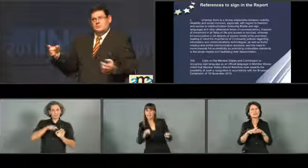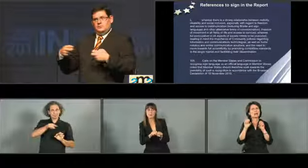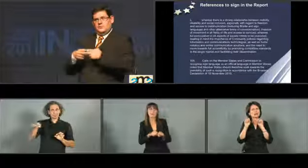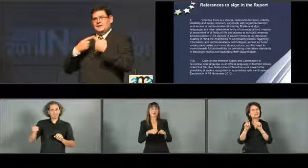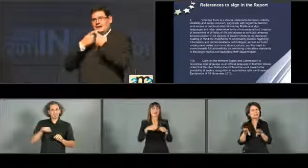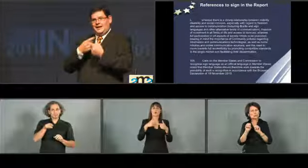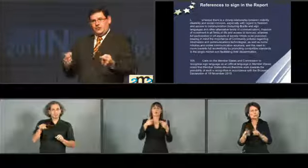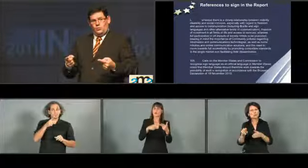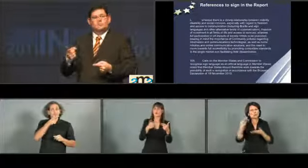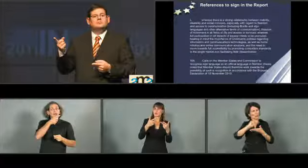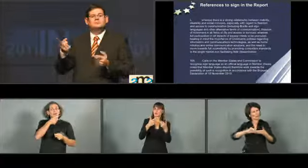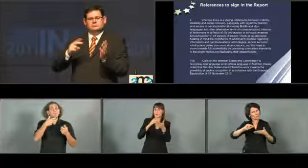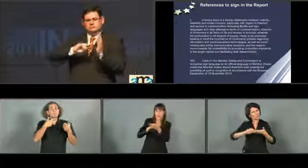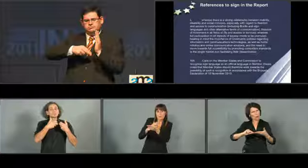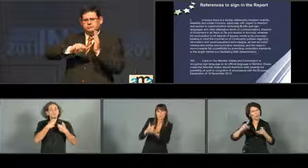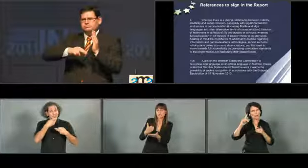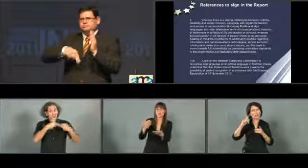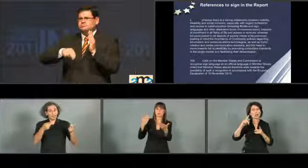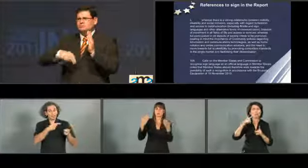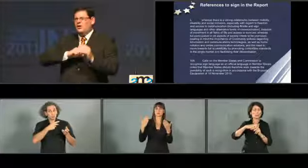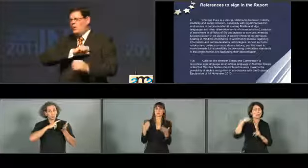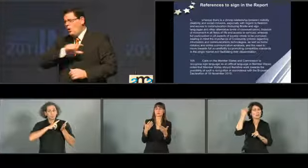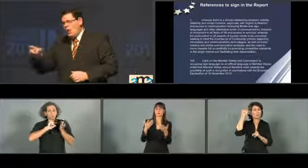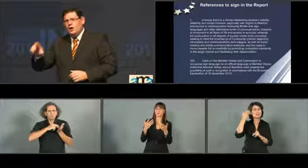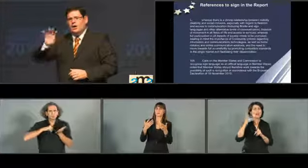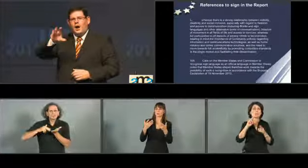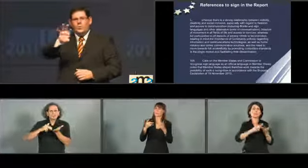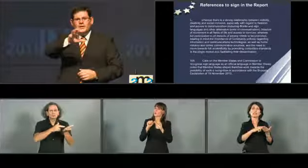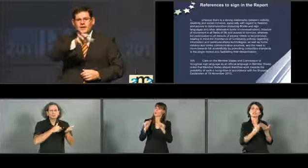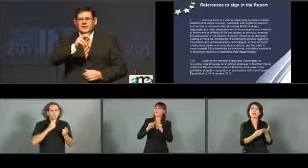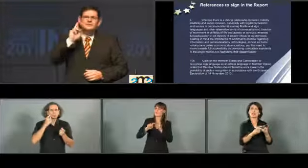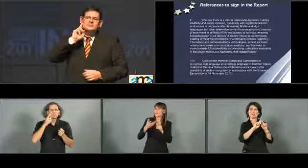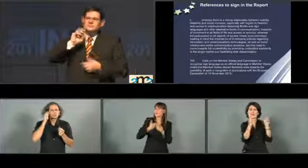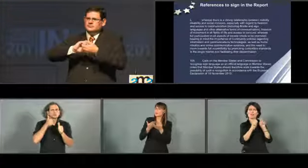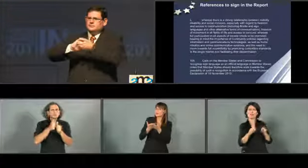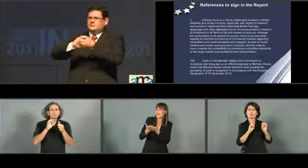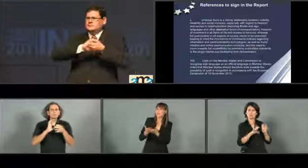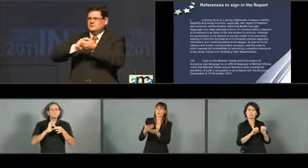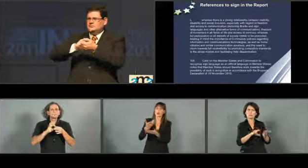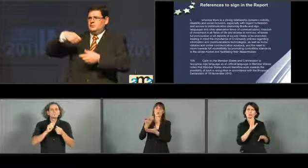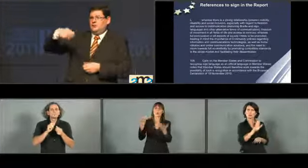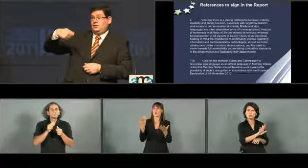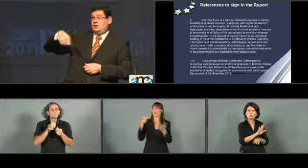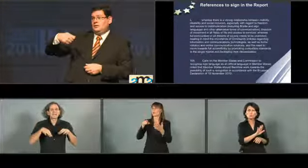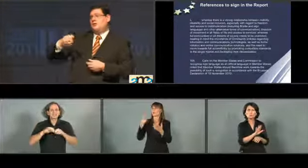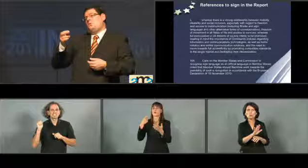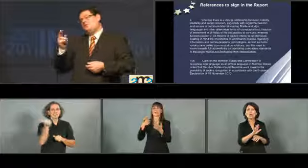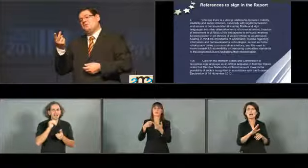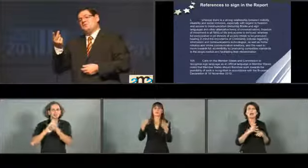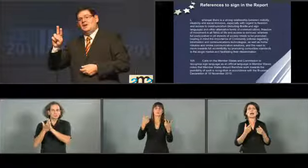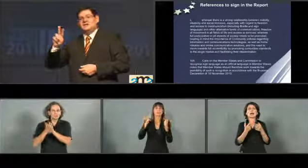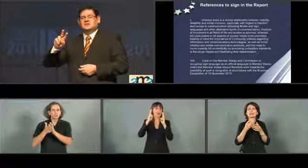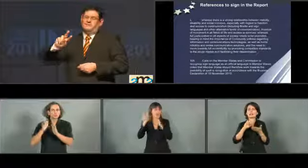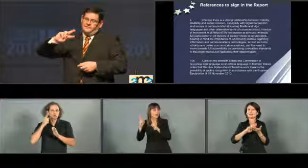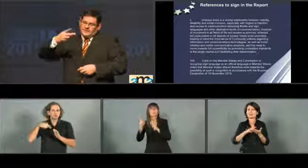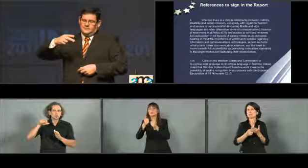de l'éducation. Ce sont des points réellement à prendre en compte. Et dans la déclaration, on demande à ce que